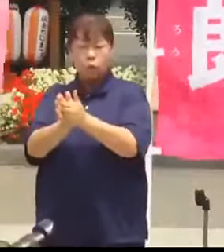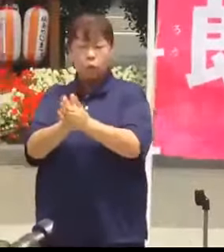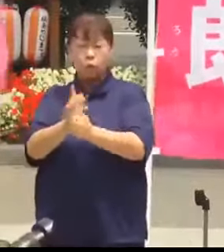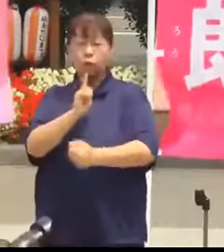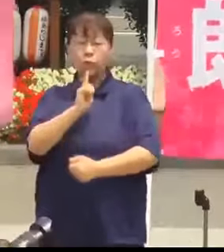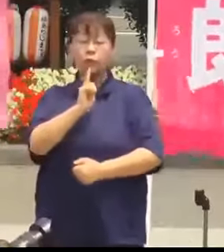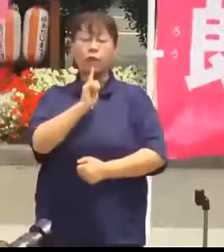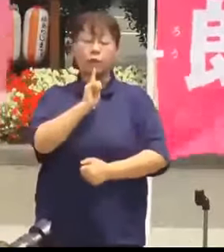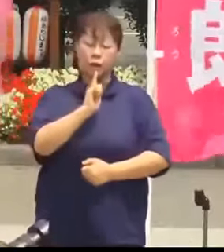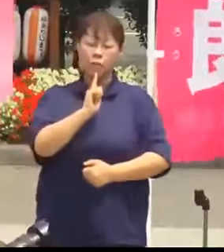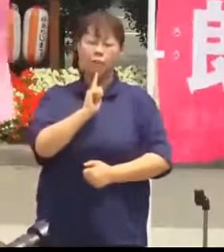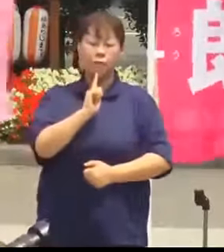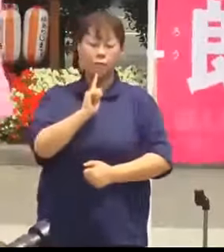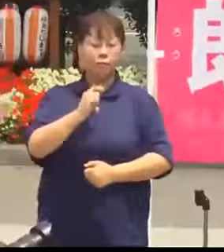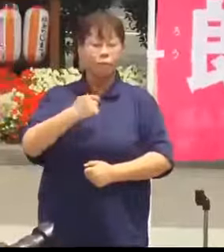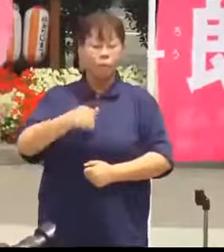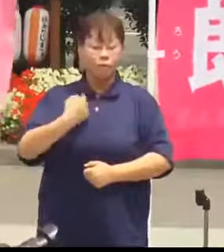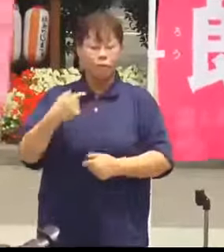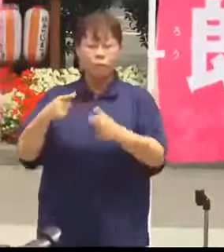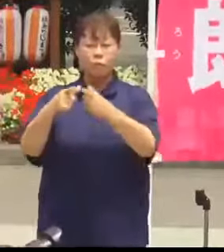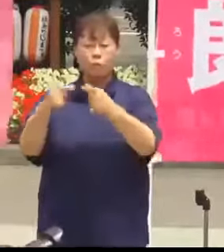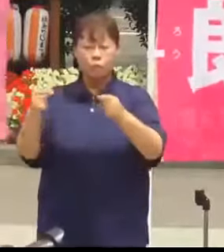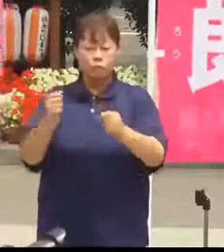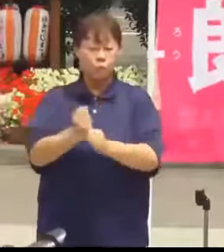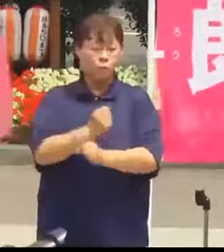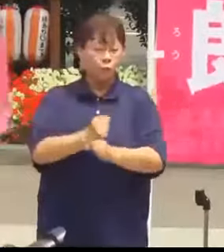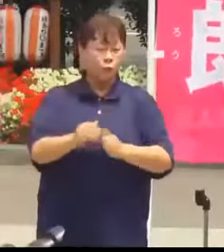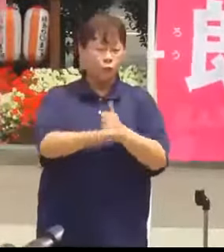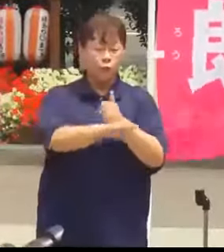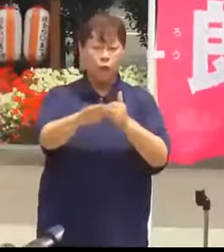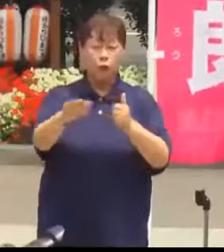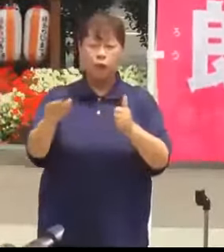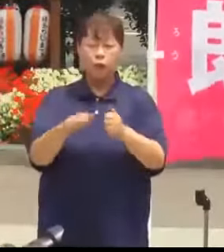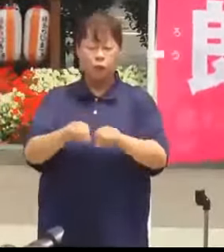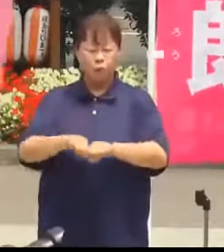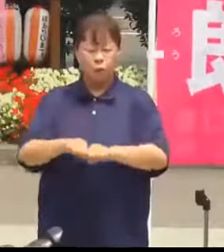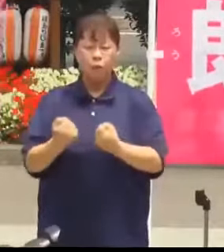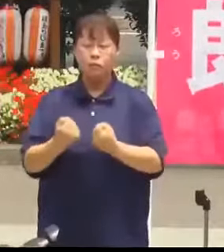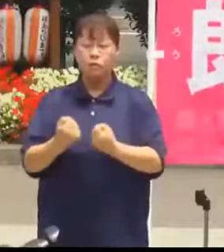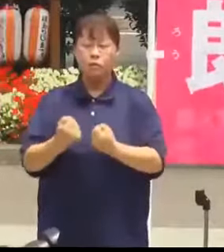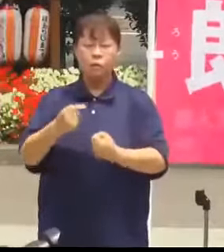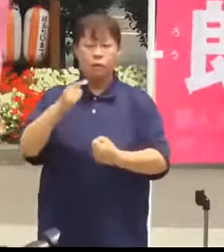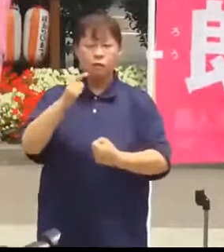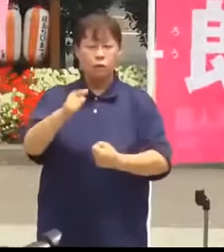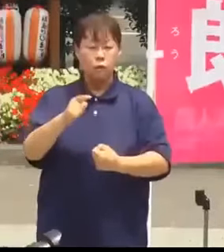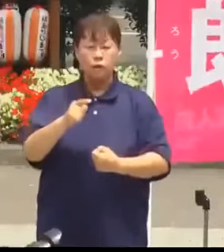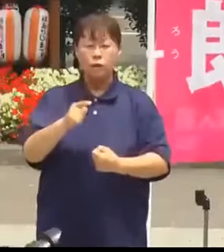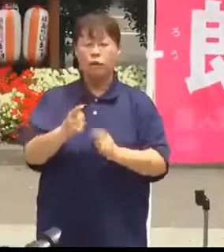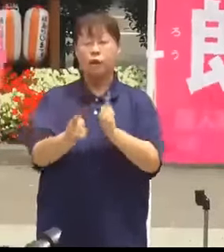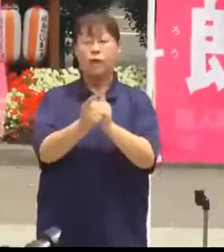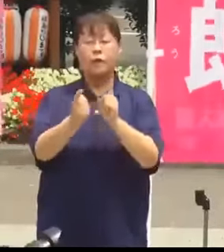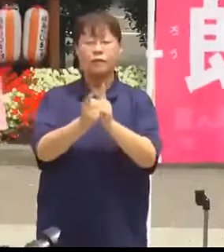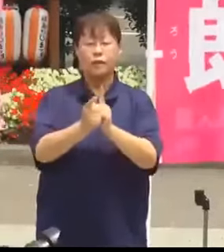名乗りながら自分の国の労働環境をぶっ壊すような政治に対してどうして声を上げない